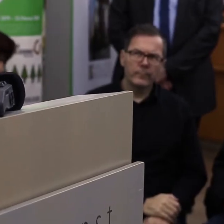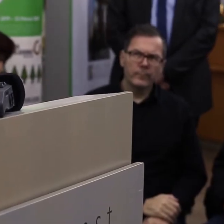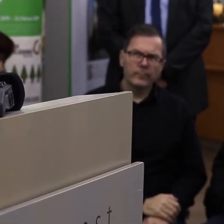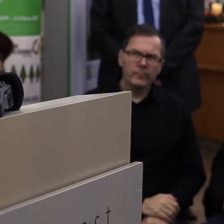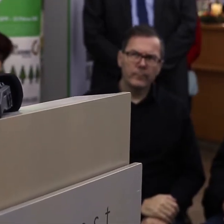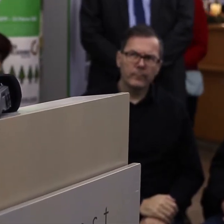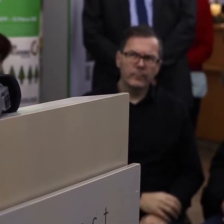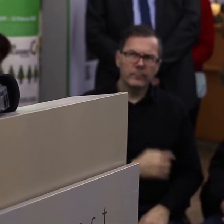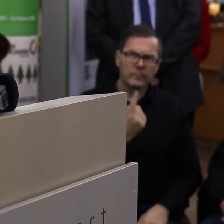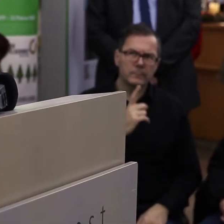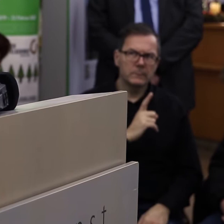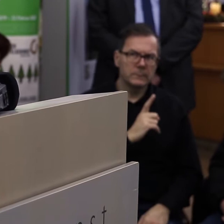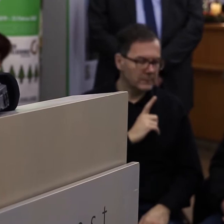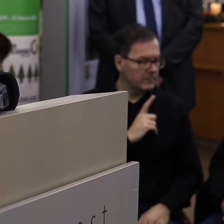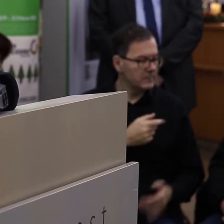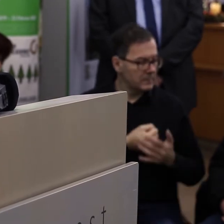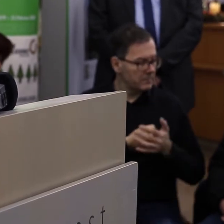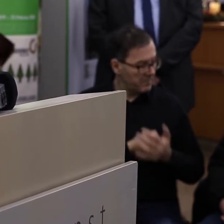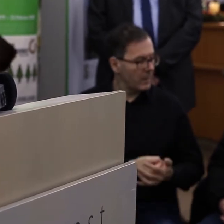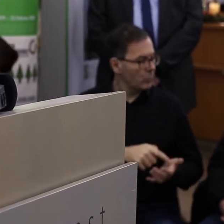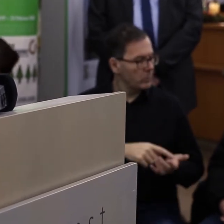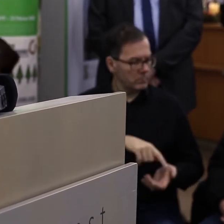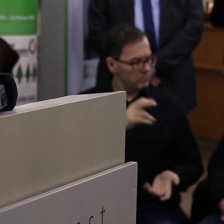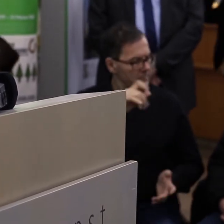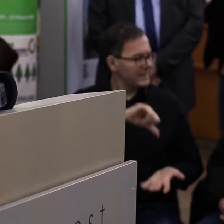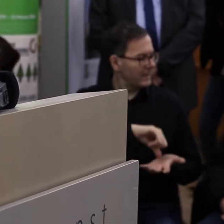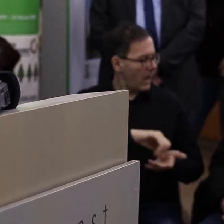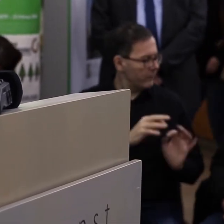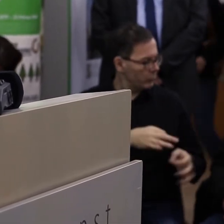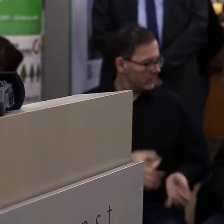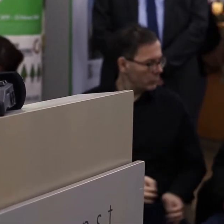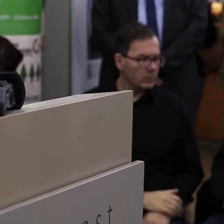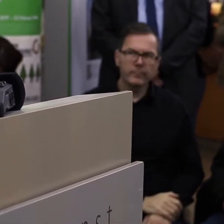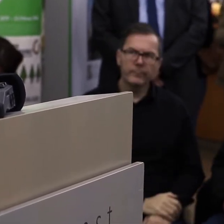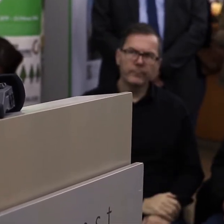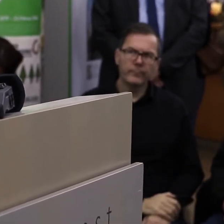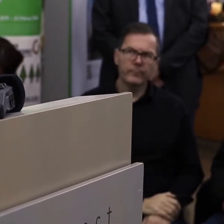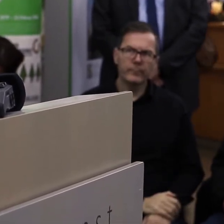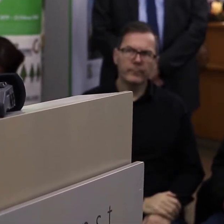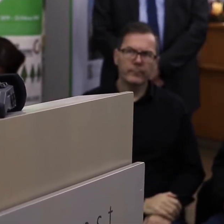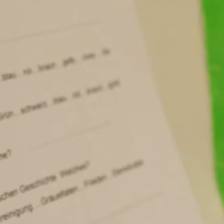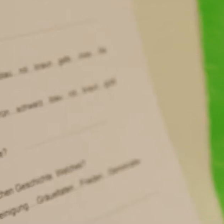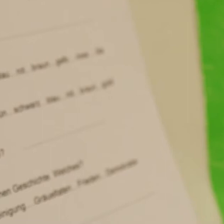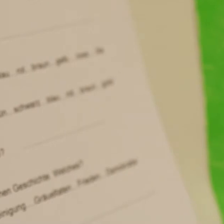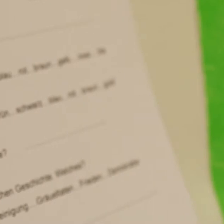sehr, sehr beeindruckend, weil man damit eine zentrale Funktion von Kunst erkennen kann. Miteinander ins Gespräch